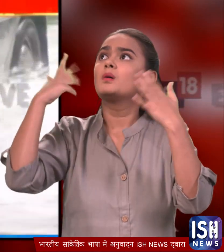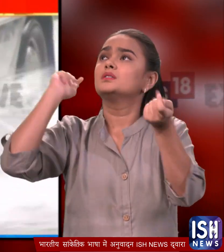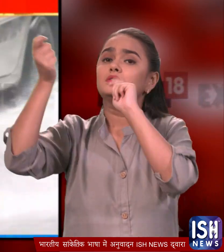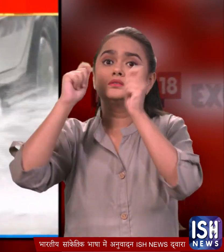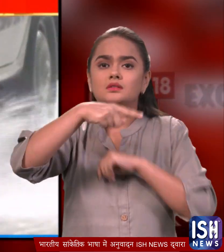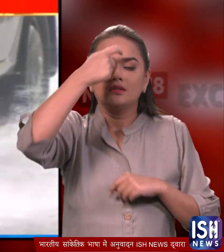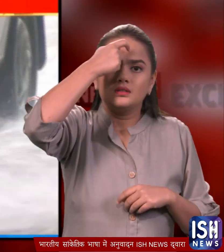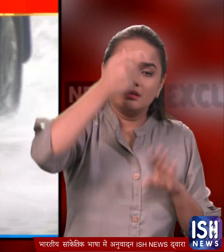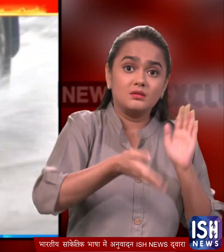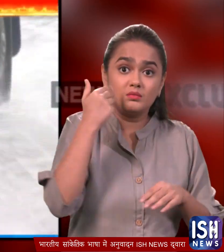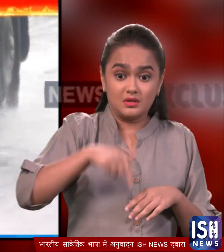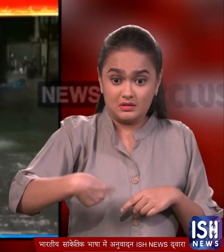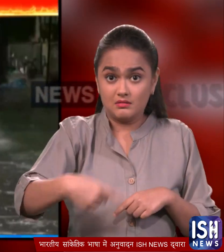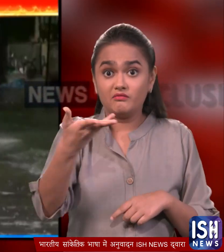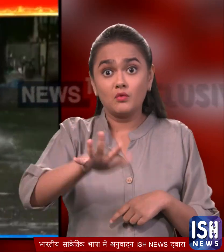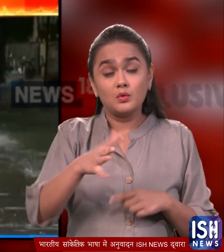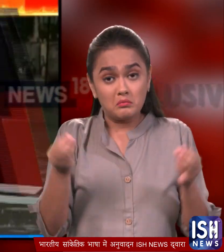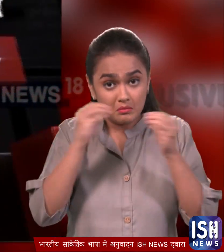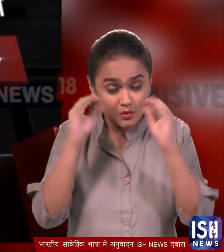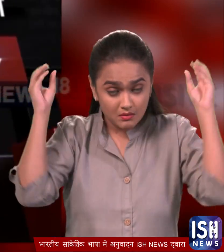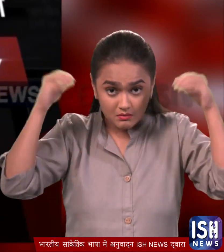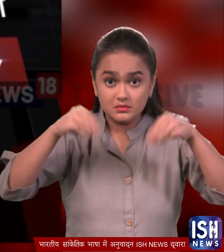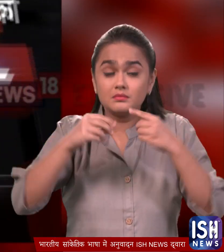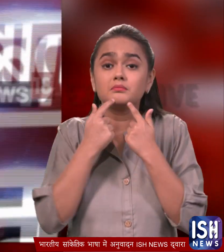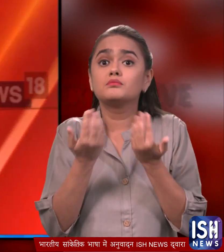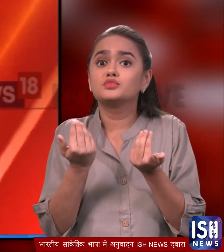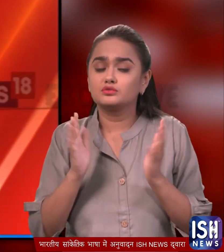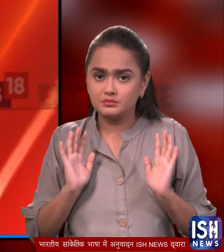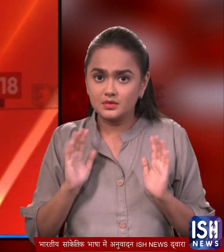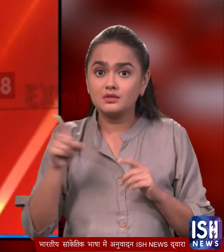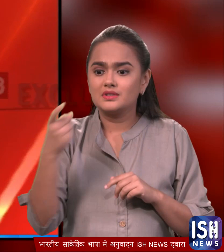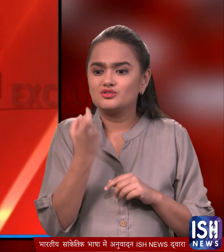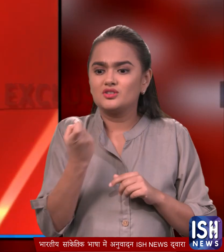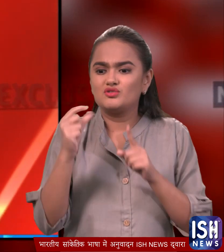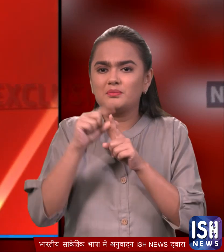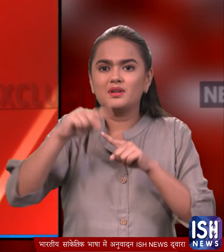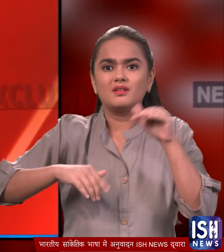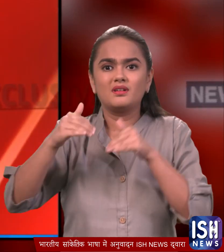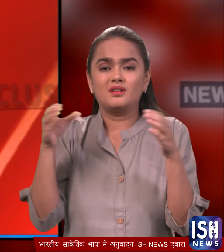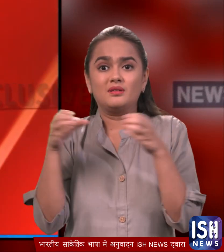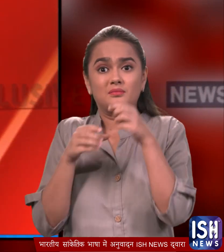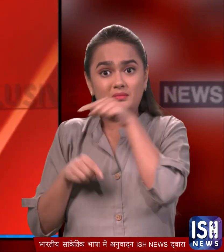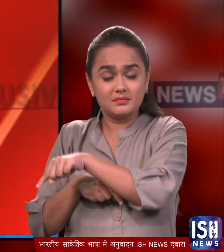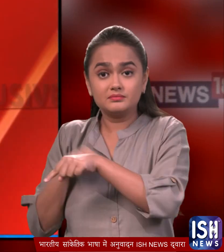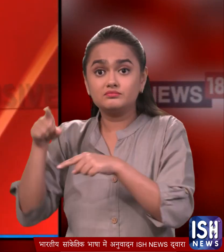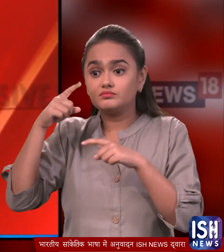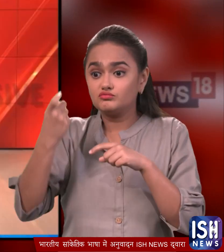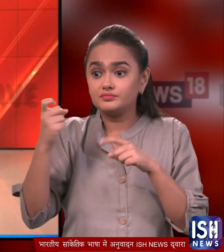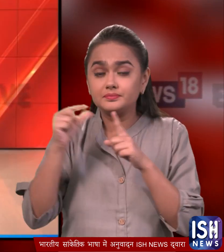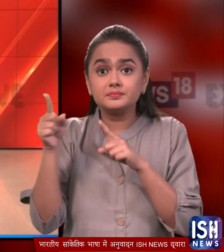अनुमान के मुताबिक अगले 5 दिन तक बारिश का दौर जारी रह सकता है। दुष्यंत चौटाला की पार्टी जेजेपी यानी जननायक